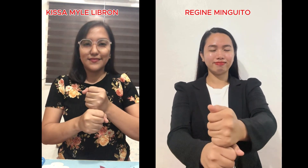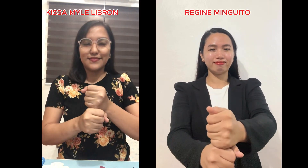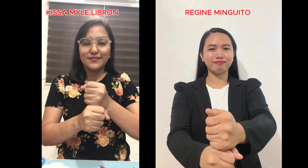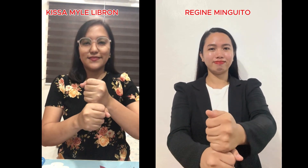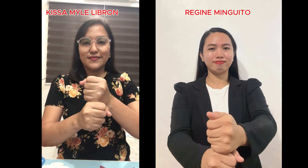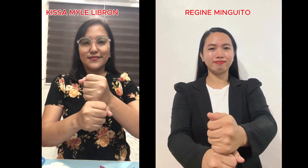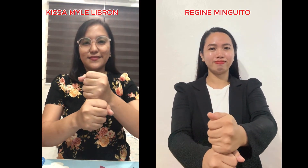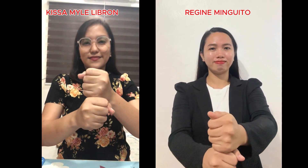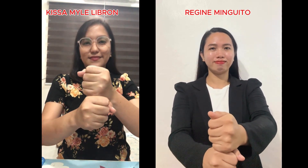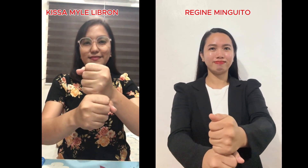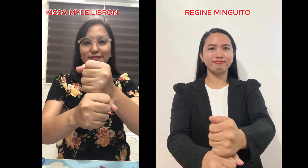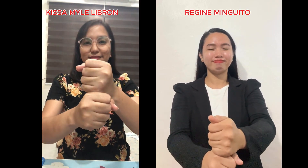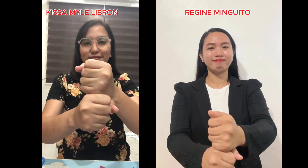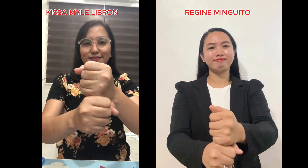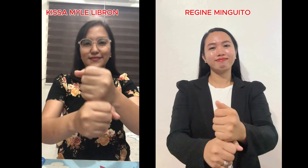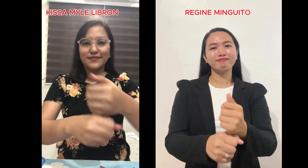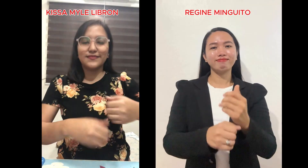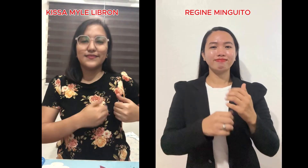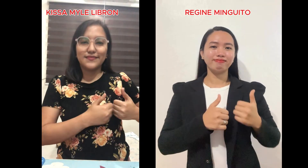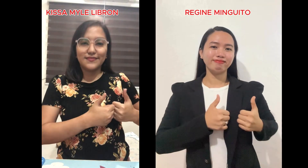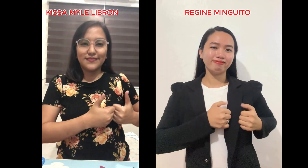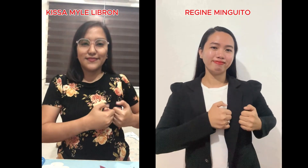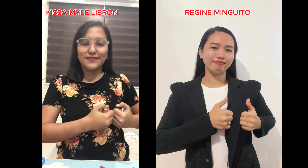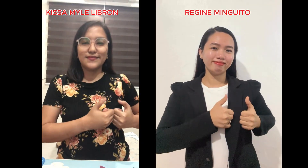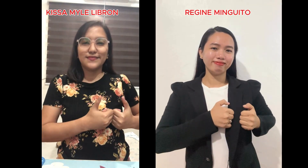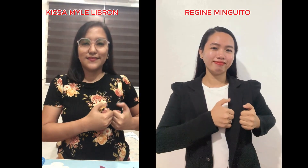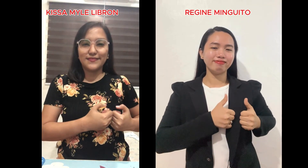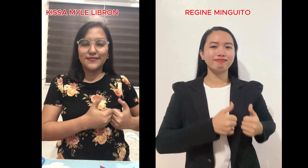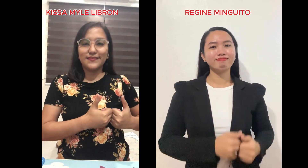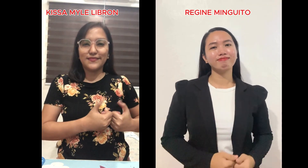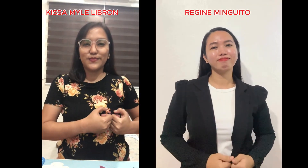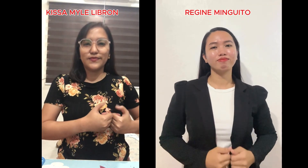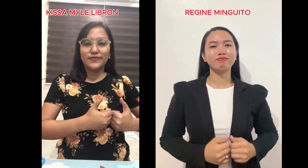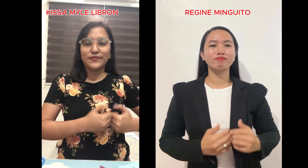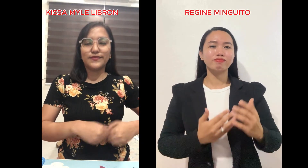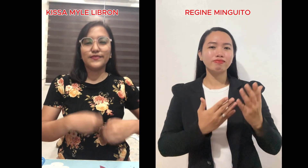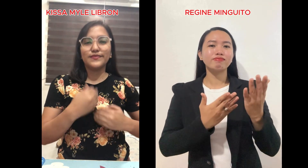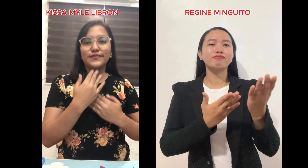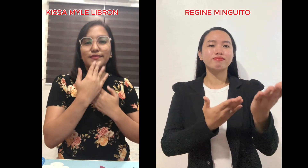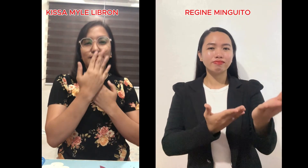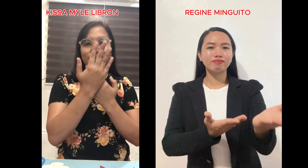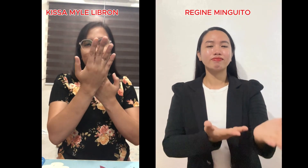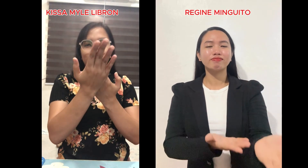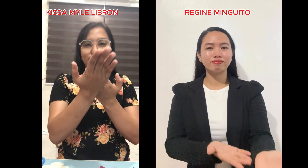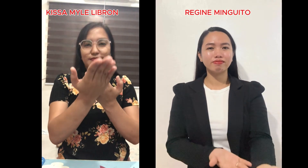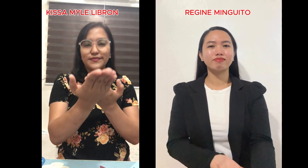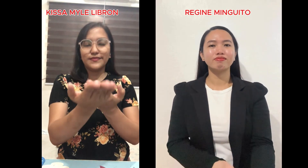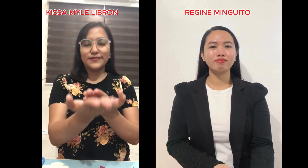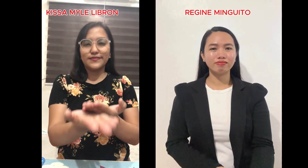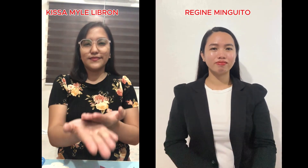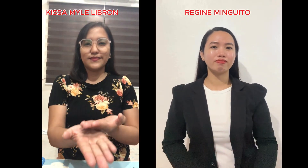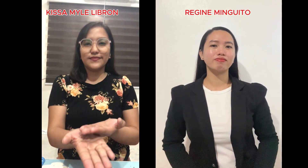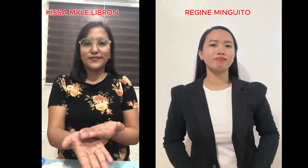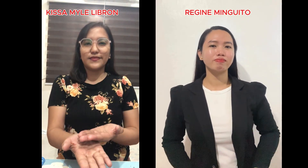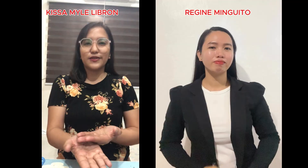sa iyong sinisinta, ang iyong nilaan na pagmamahal.